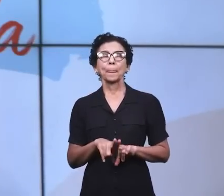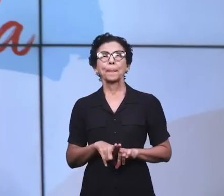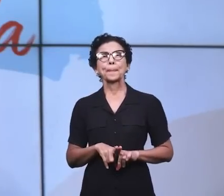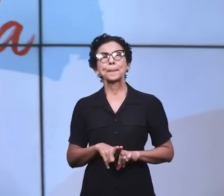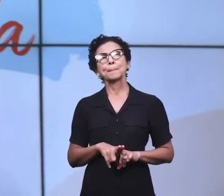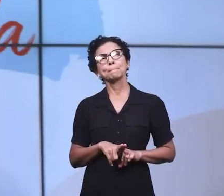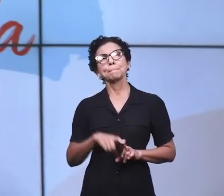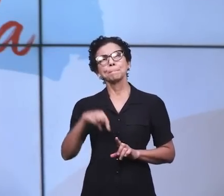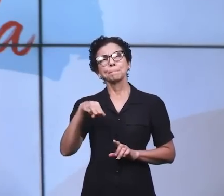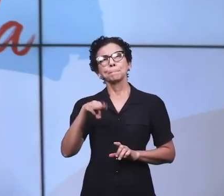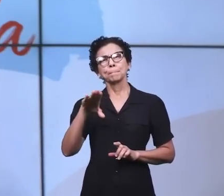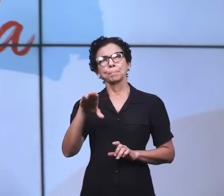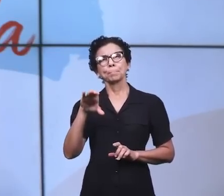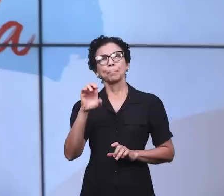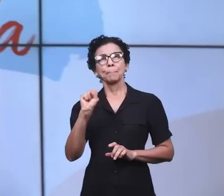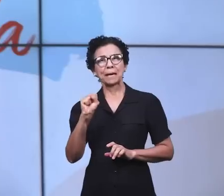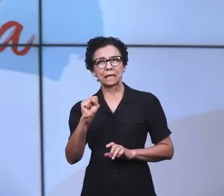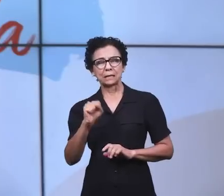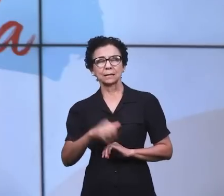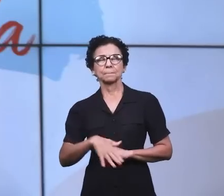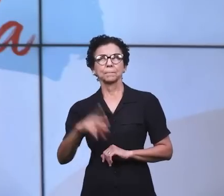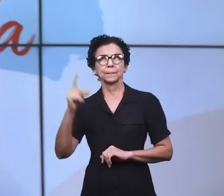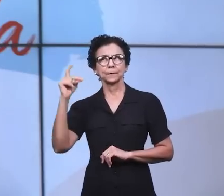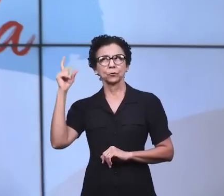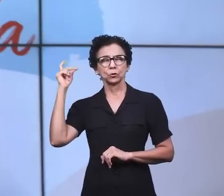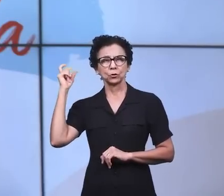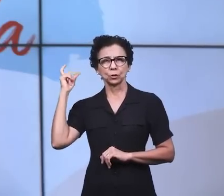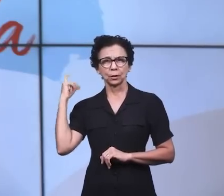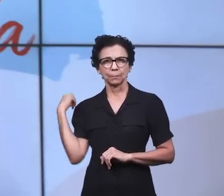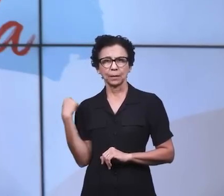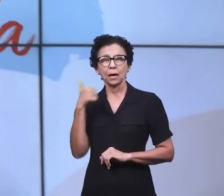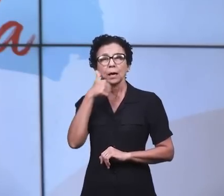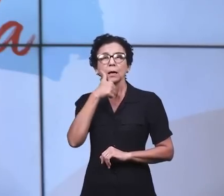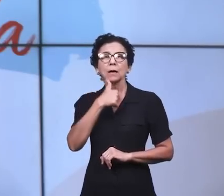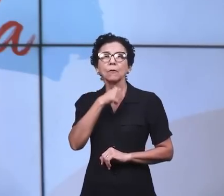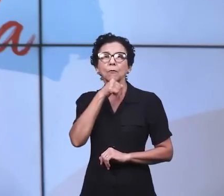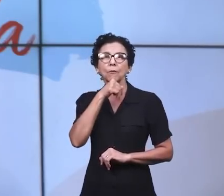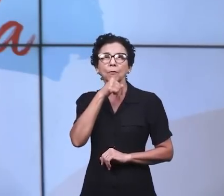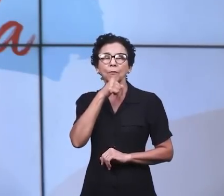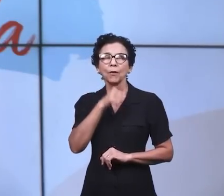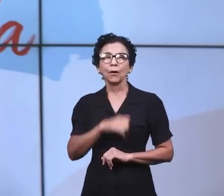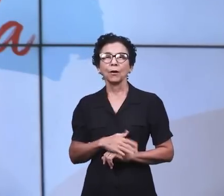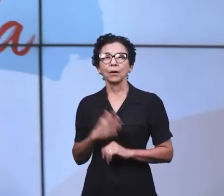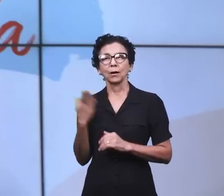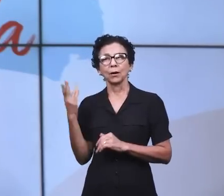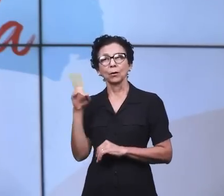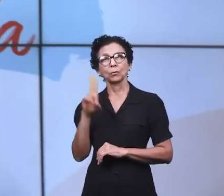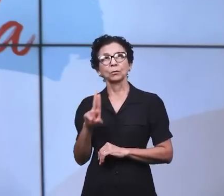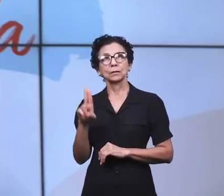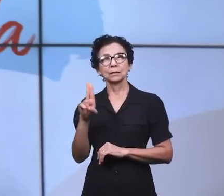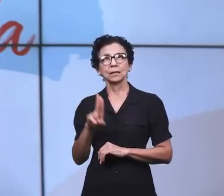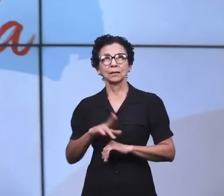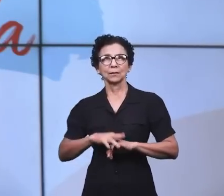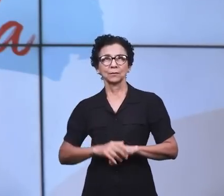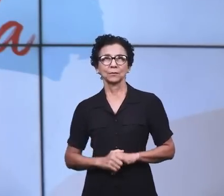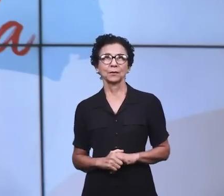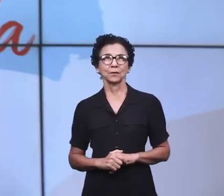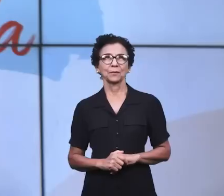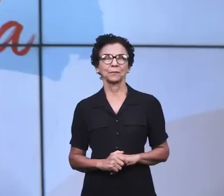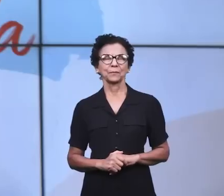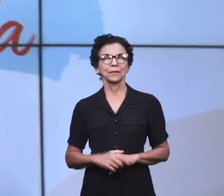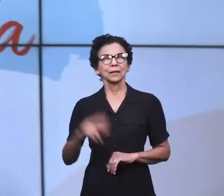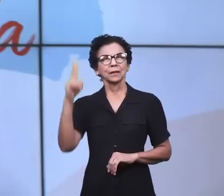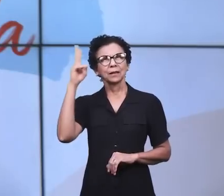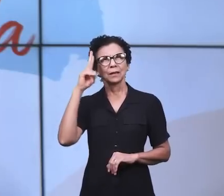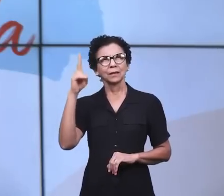nossas avós, elas tinham o calendário, né? Assim, vocês lembram que era um papel